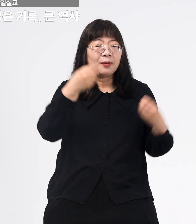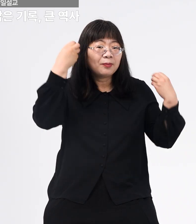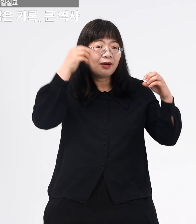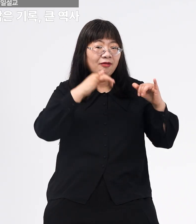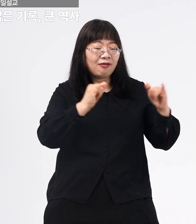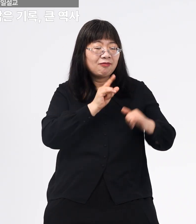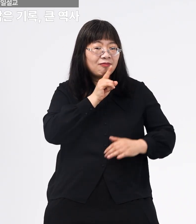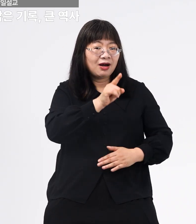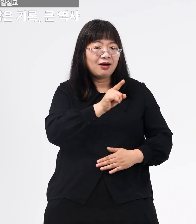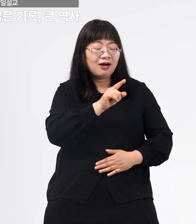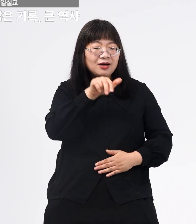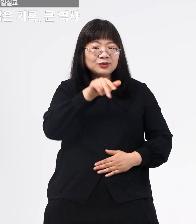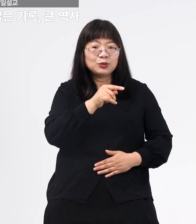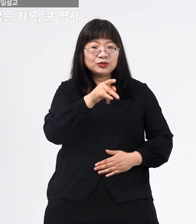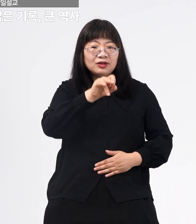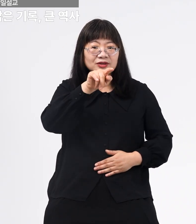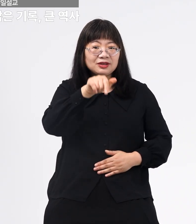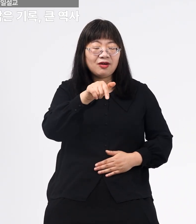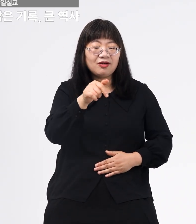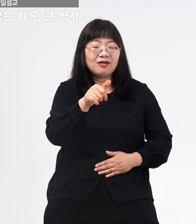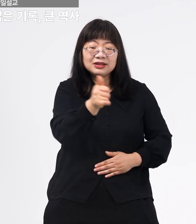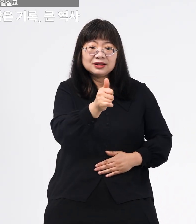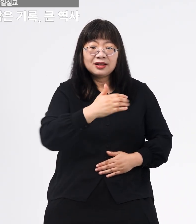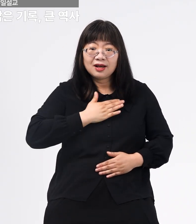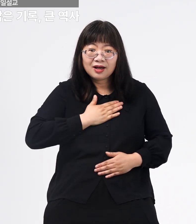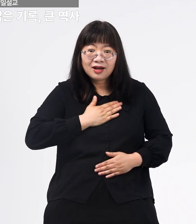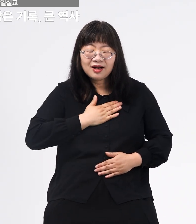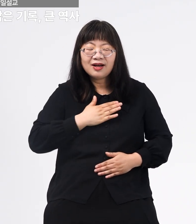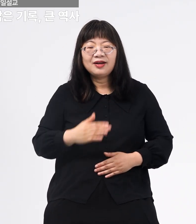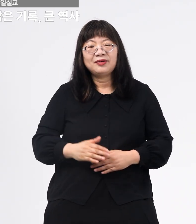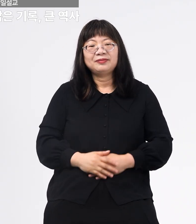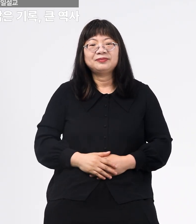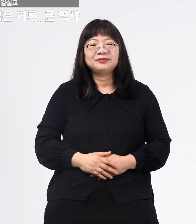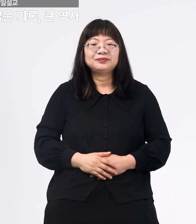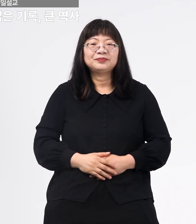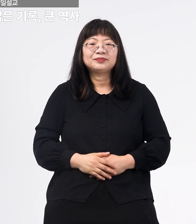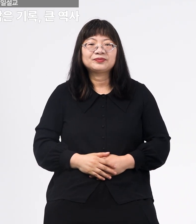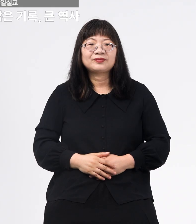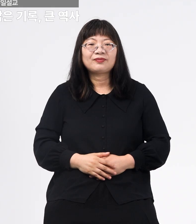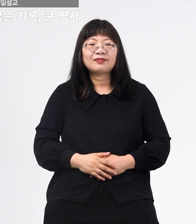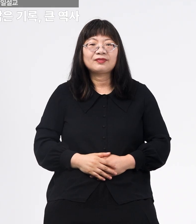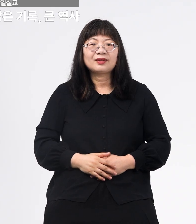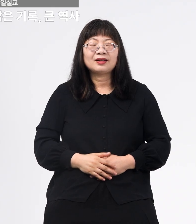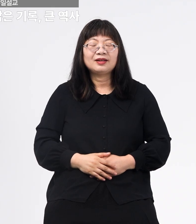얘기를 하죠. 조정석 씨 알아요? 예, 스르이생에 나왔던